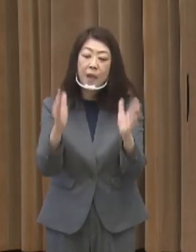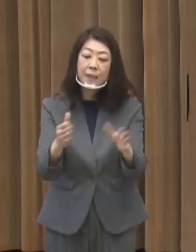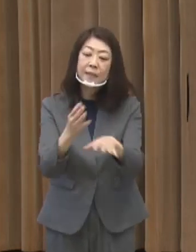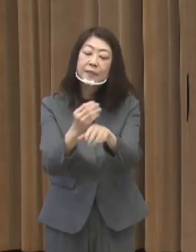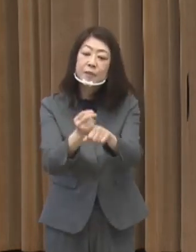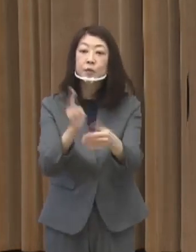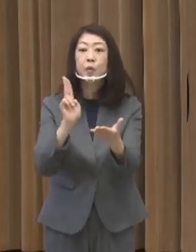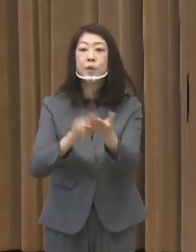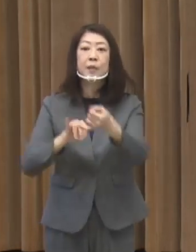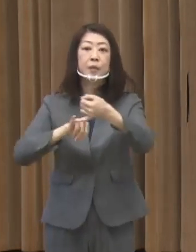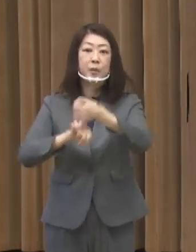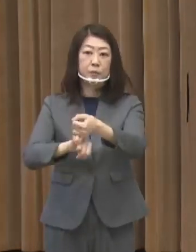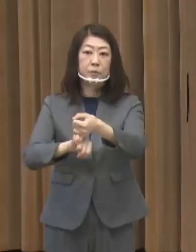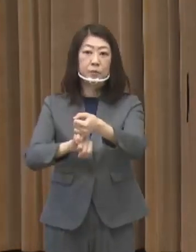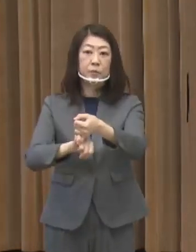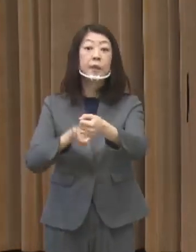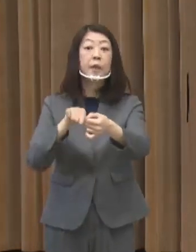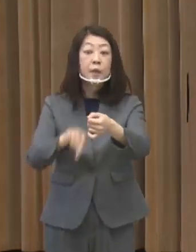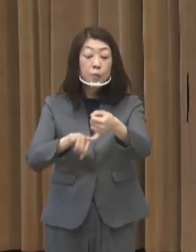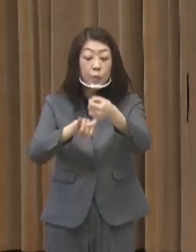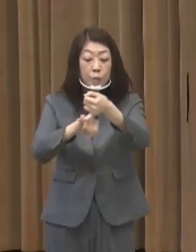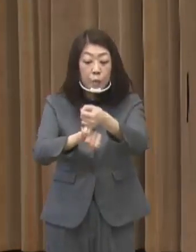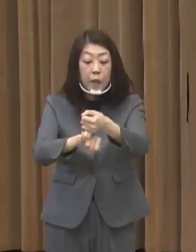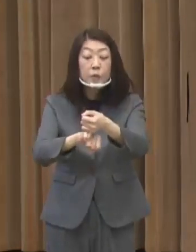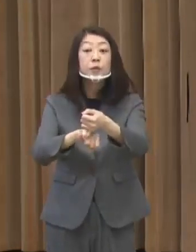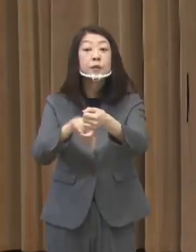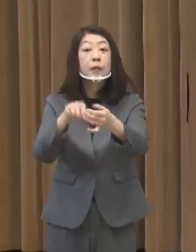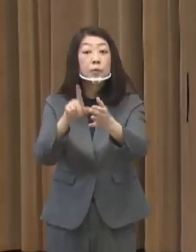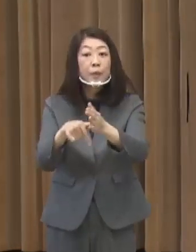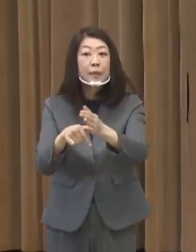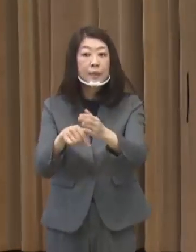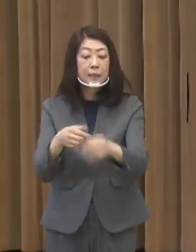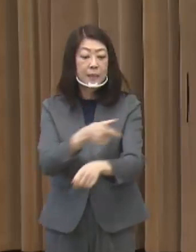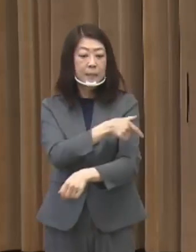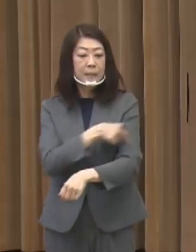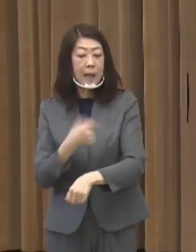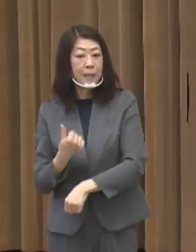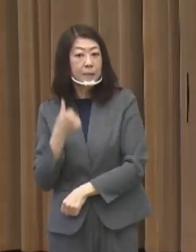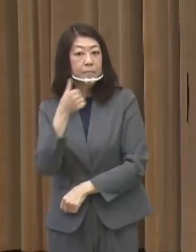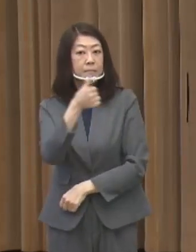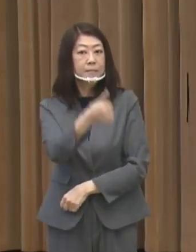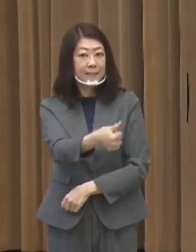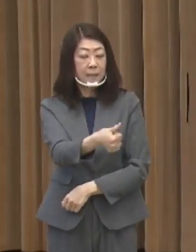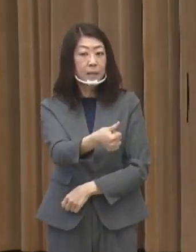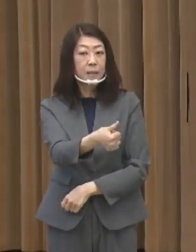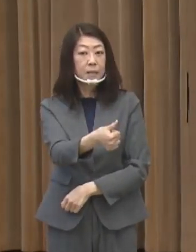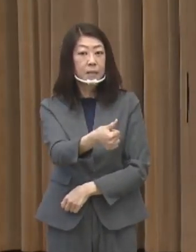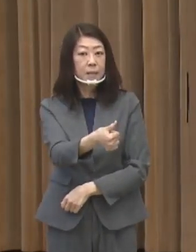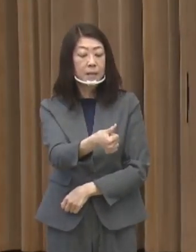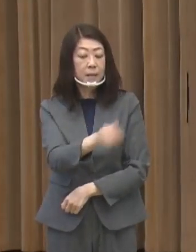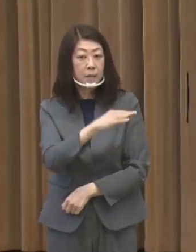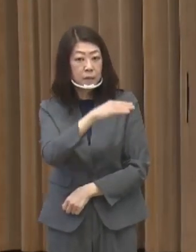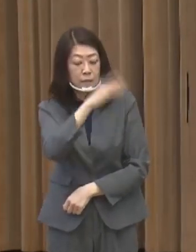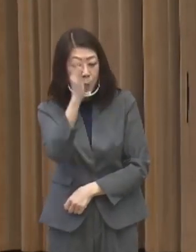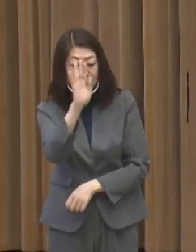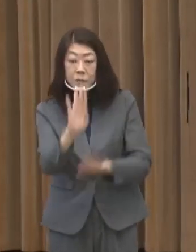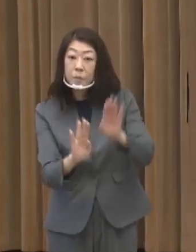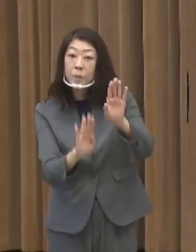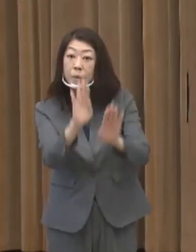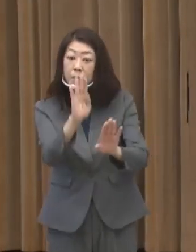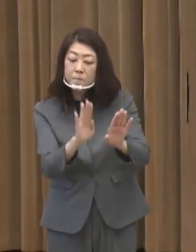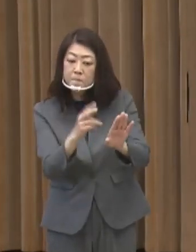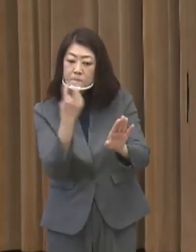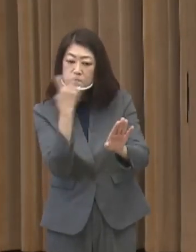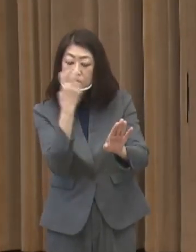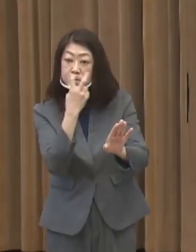予約をしていただいた日に現地に係が参りまして、当日感染症対策の取り組み内容について